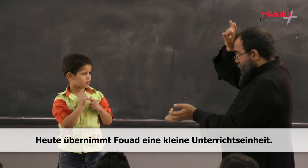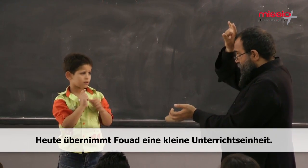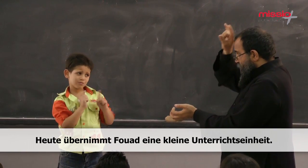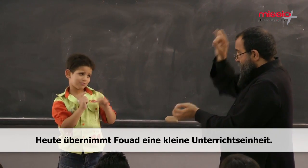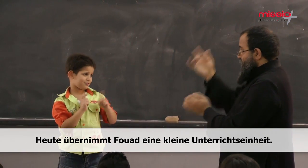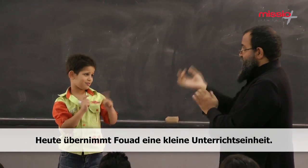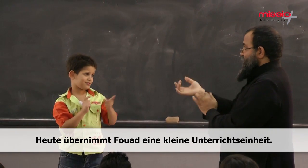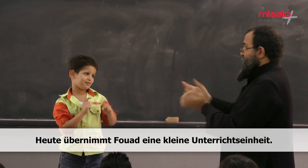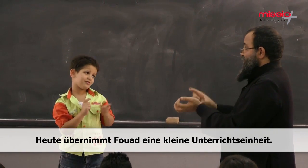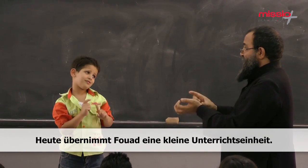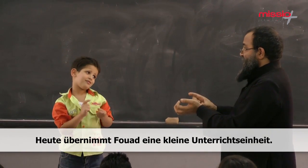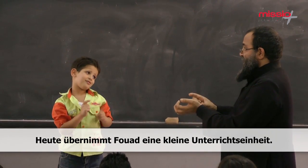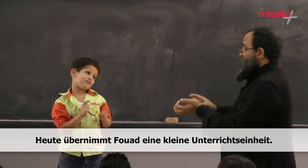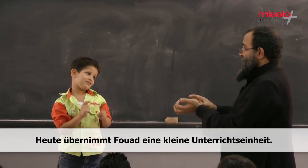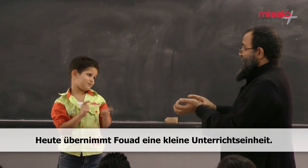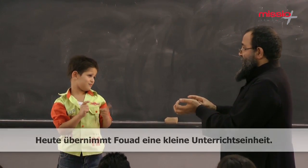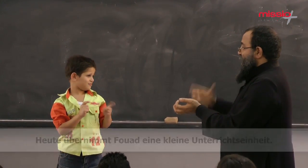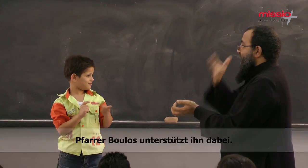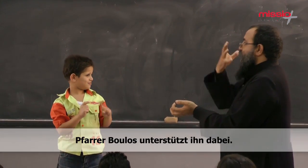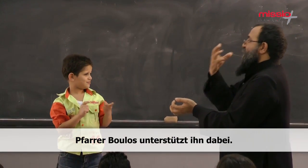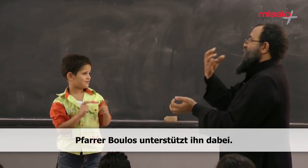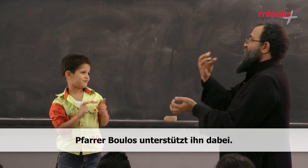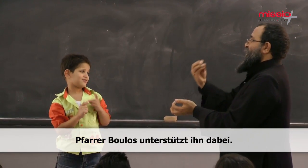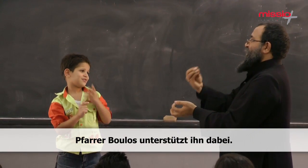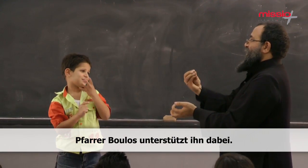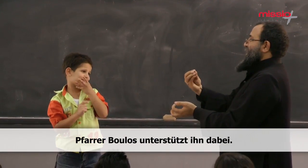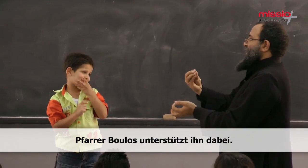Unterrichtseinheiten. Pfarrer Bulos unterstützt ihn dabei.